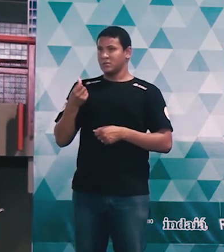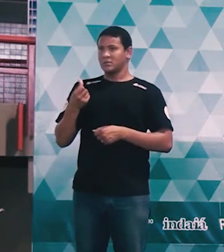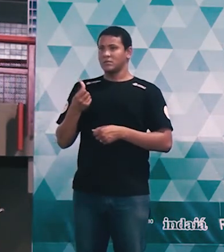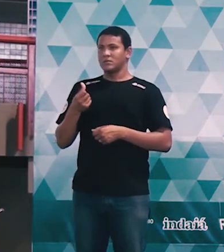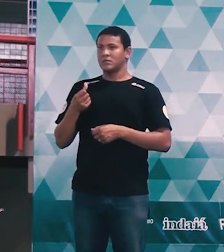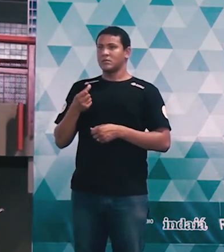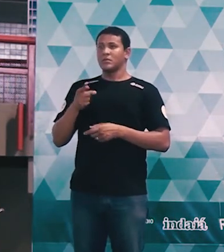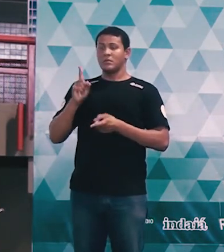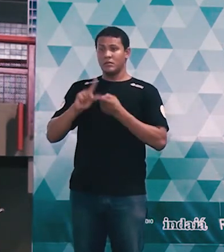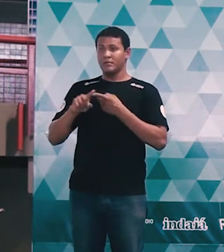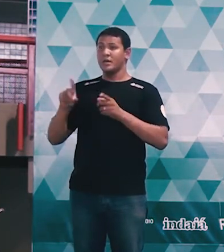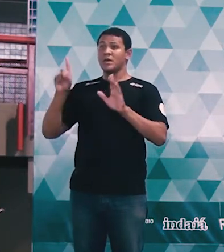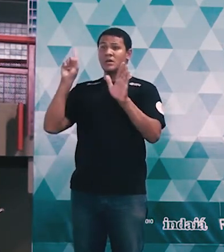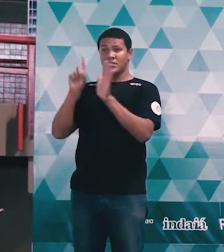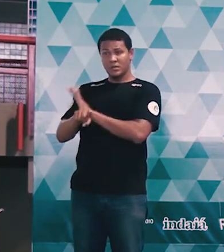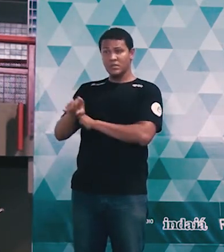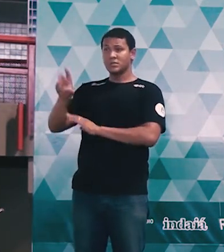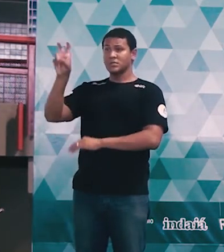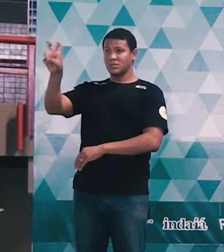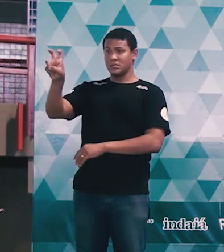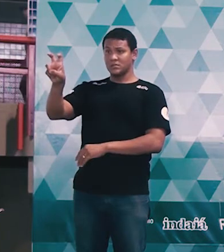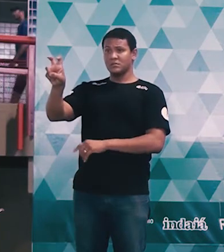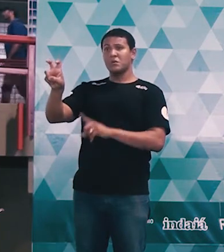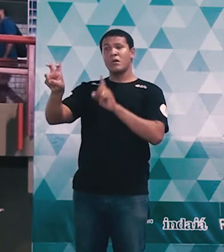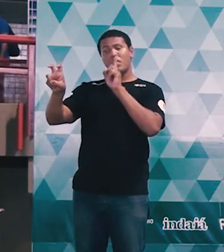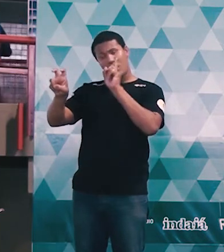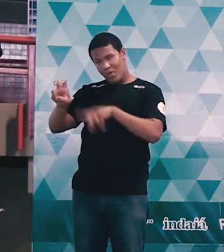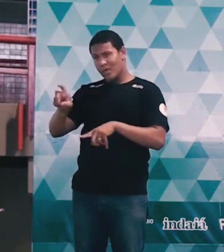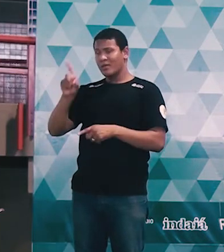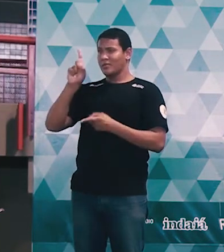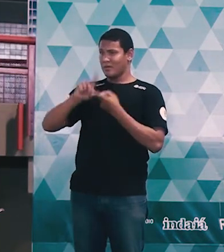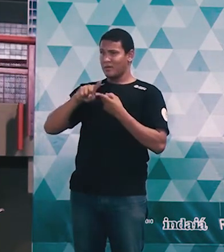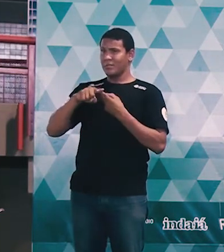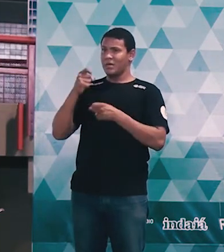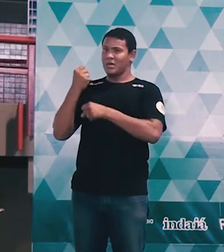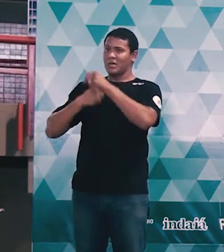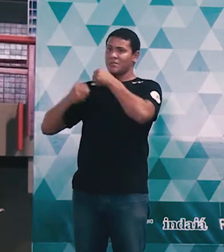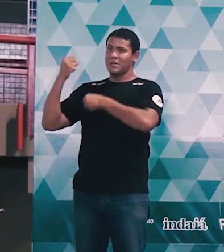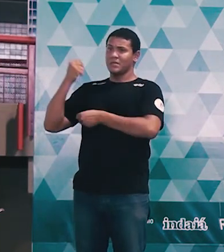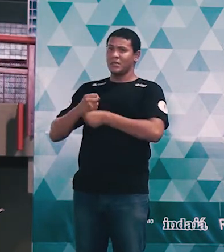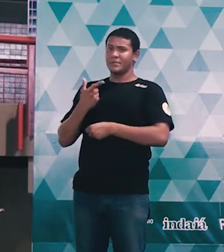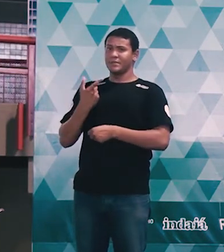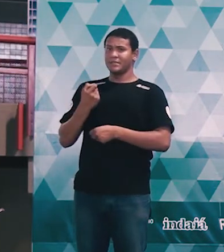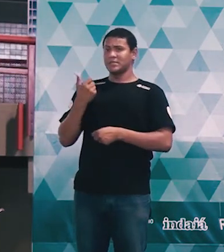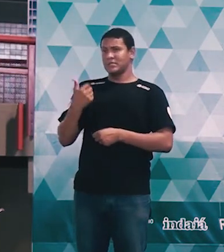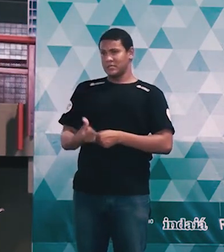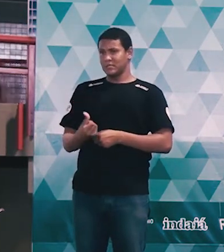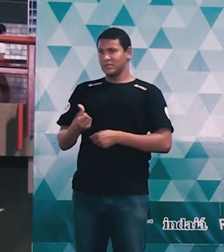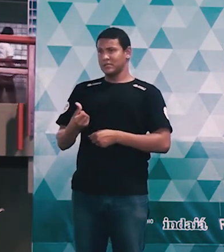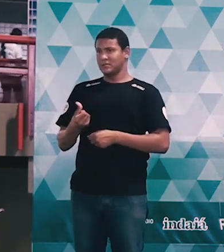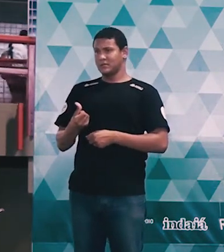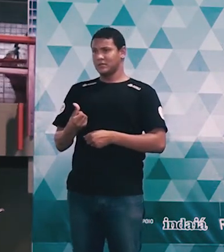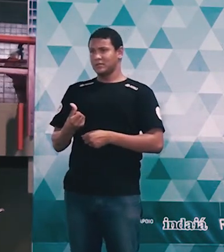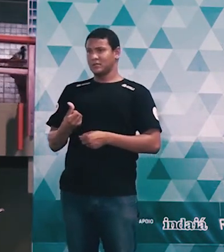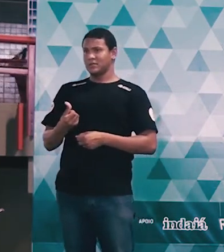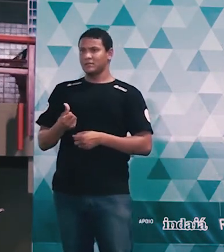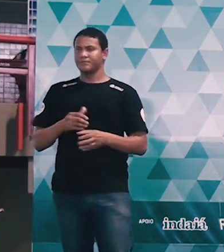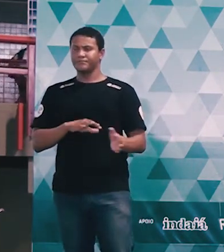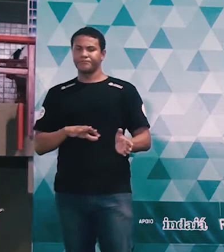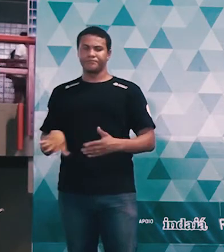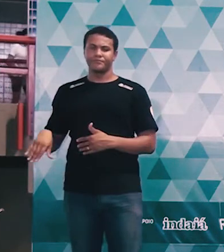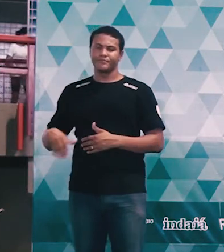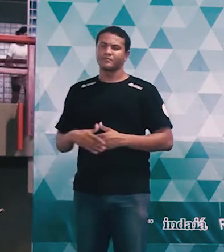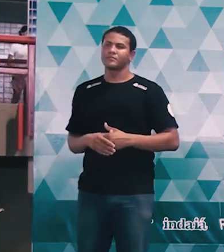questão 5, que a gente vai resolver agora, também foi do Enem de 2016. A questão 5 diz o seguinte, o texto dela,